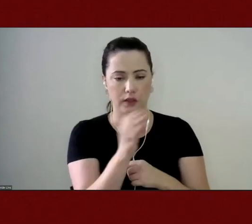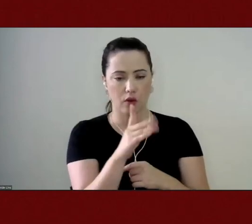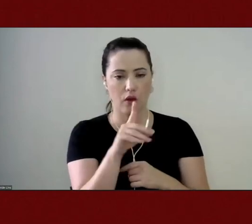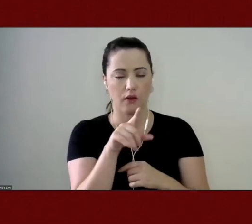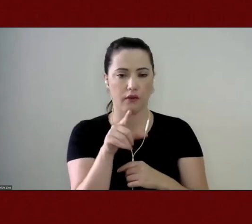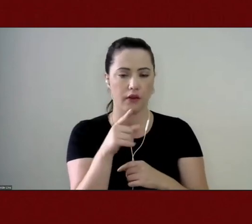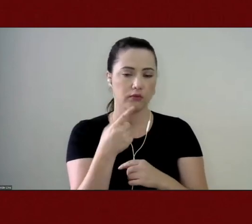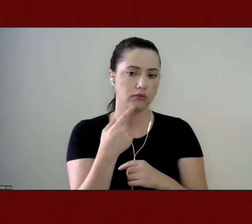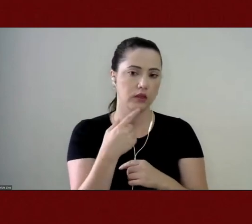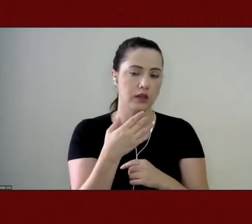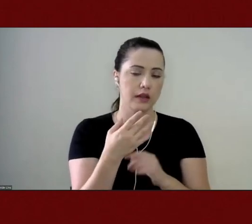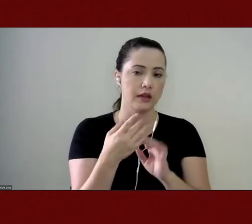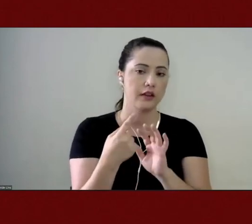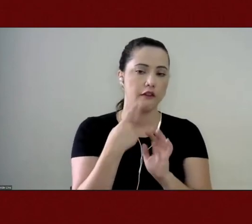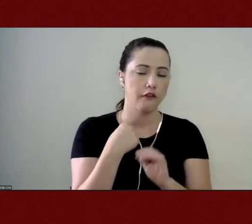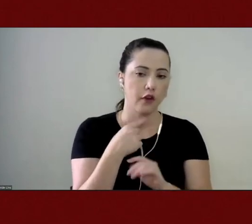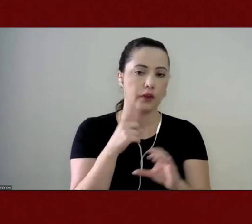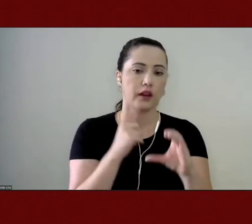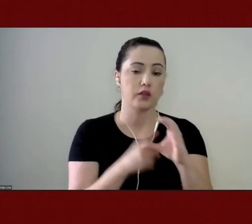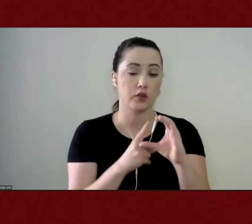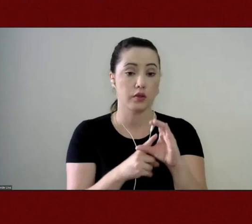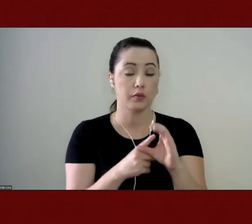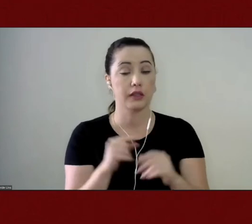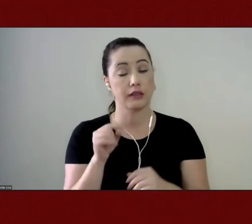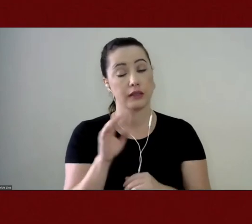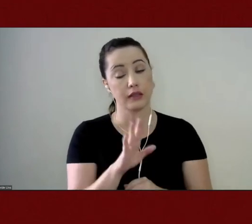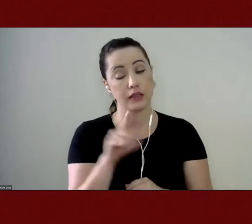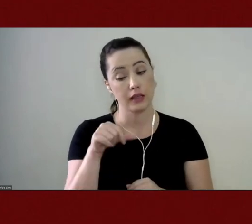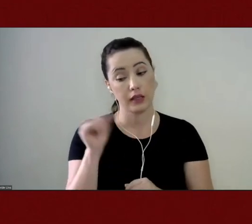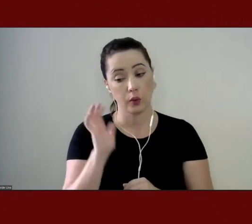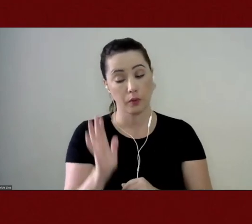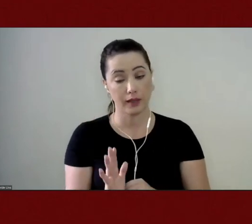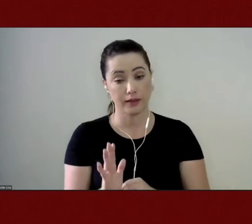experiência significativa da Aliança Nacional Libertadora,